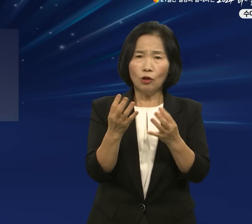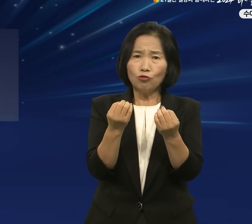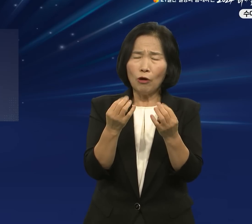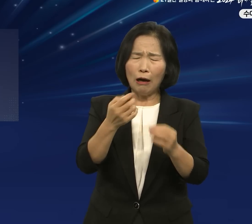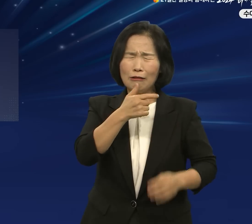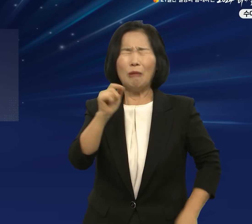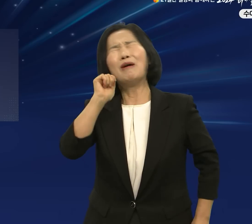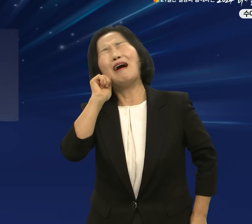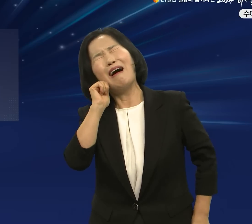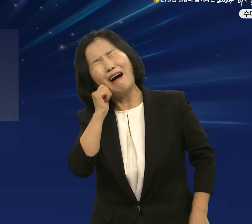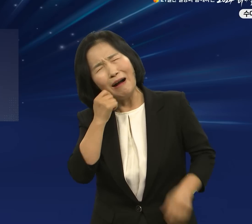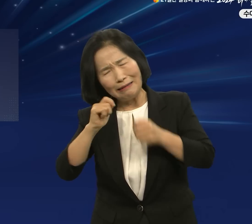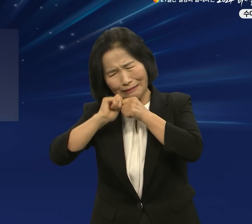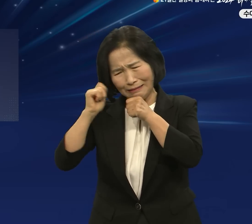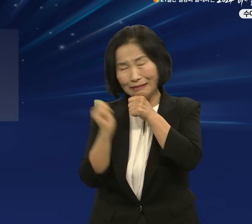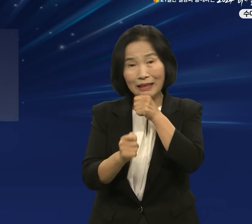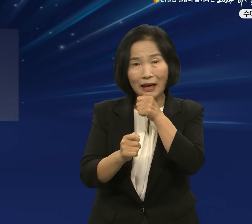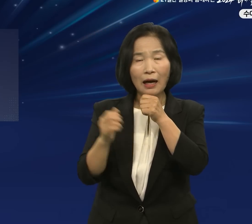뻔했습니다.